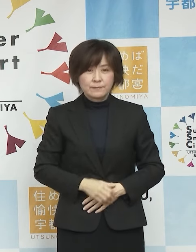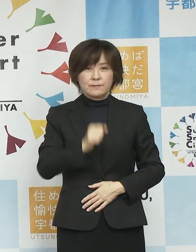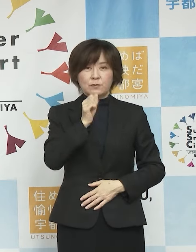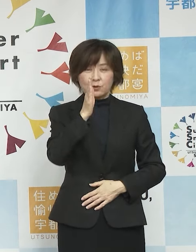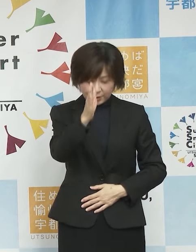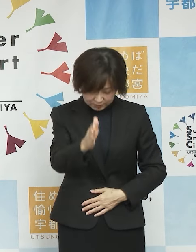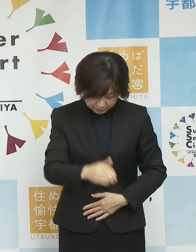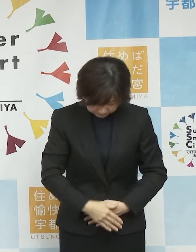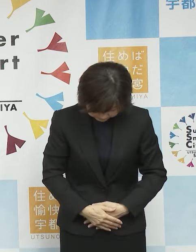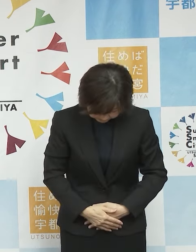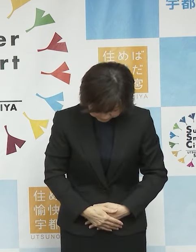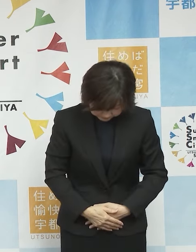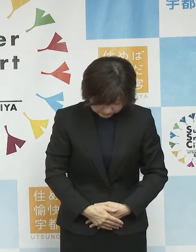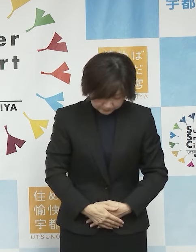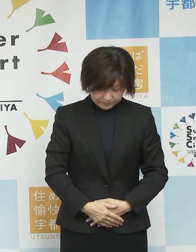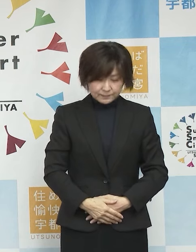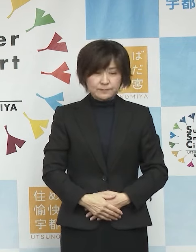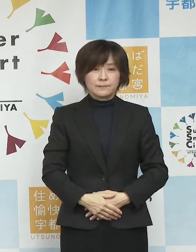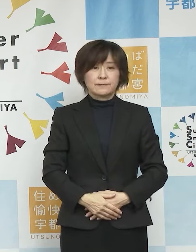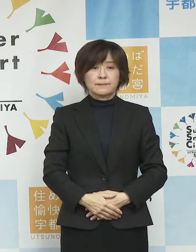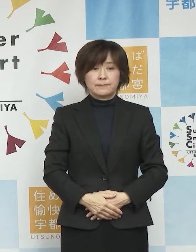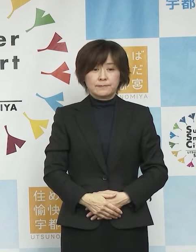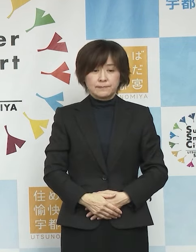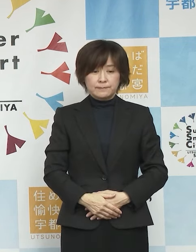ろしくお願いいたします。